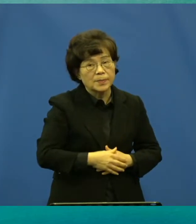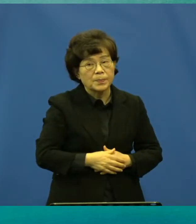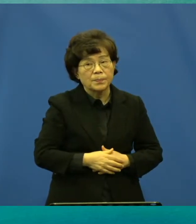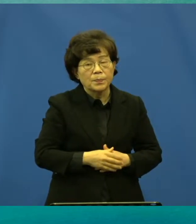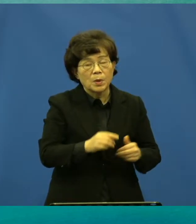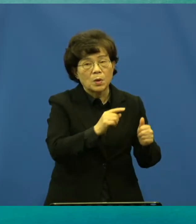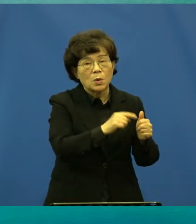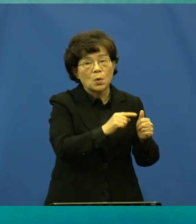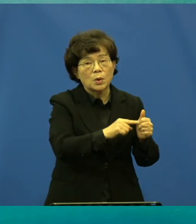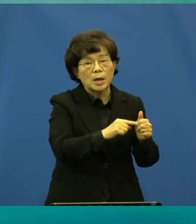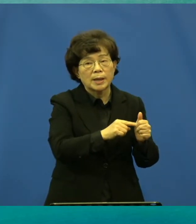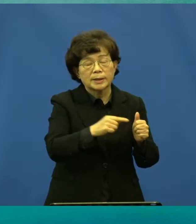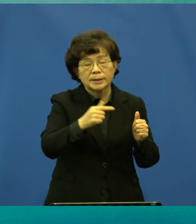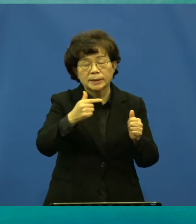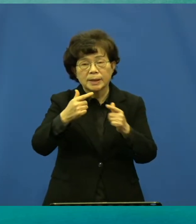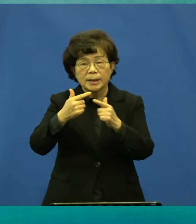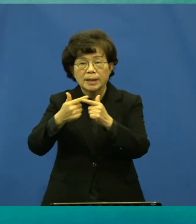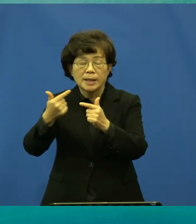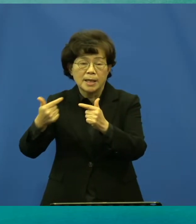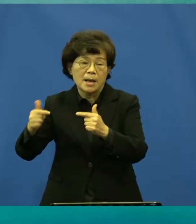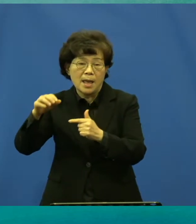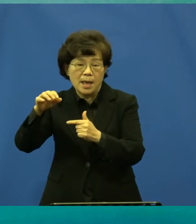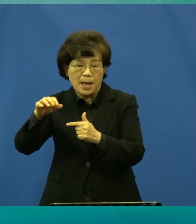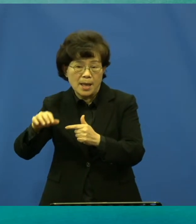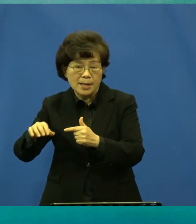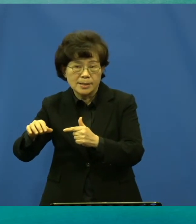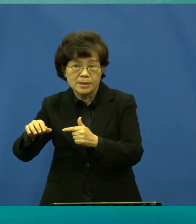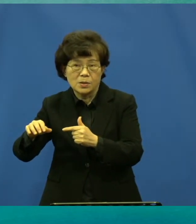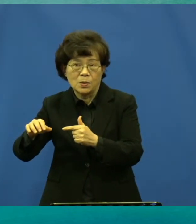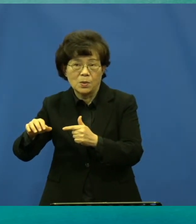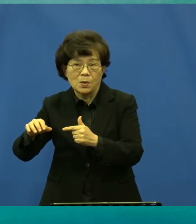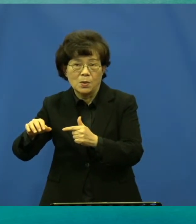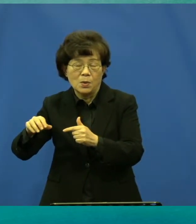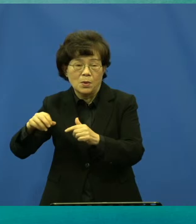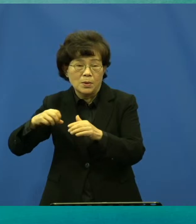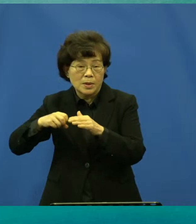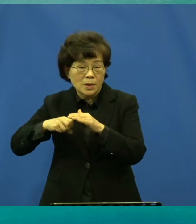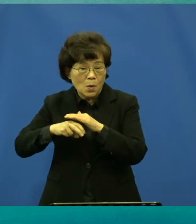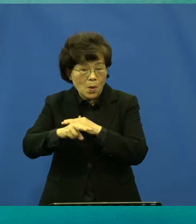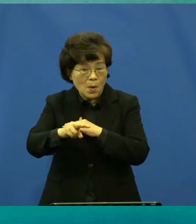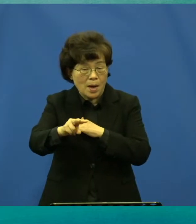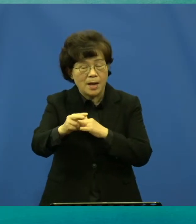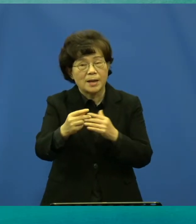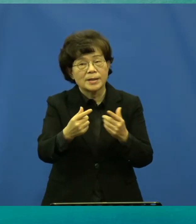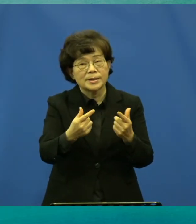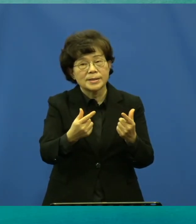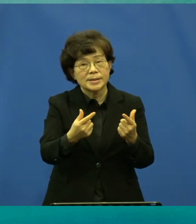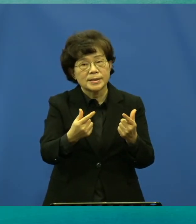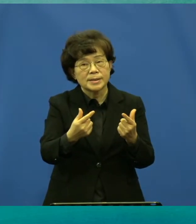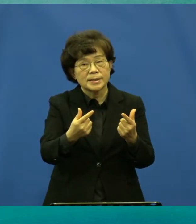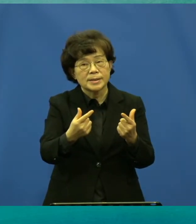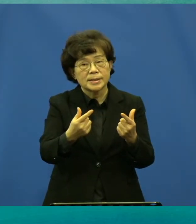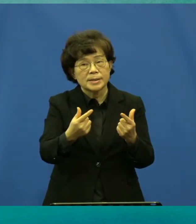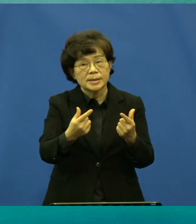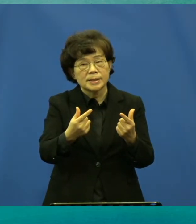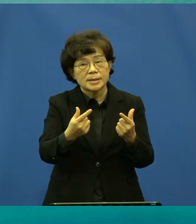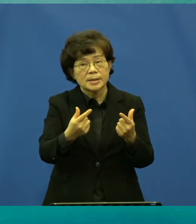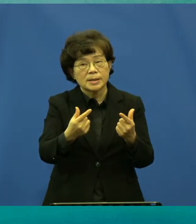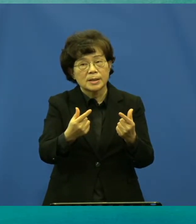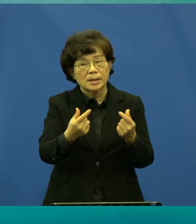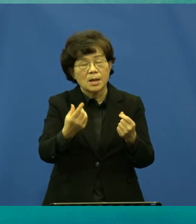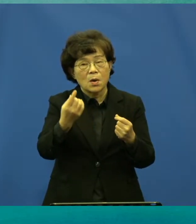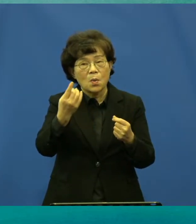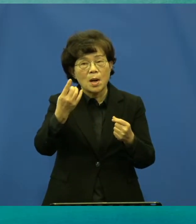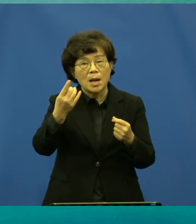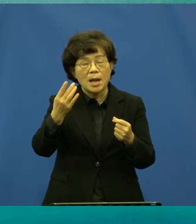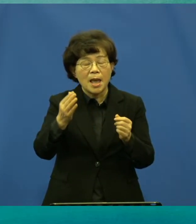요나는 니느웨에서도 탈주국을 벌였던 것처럼 이 본래